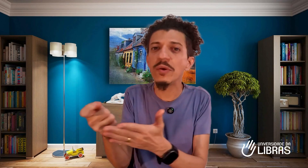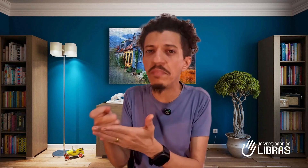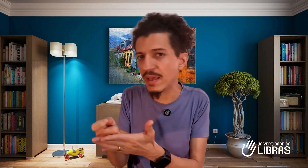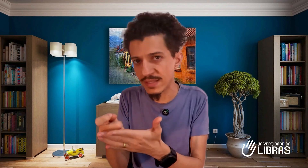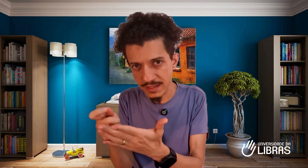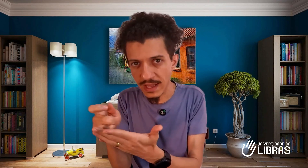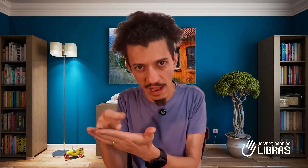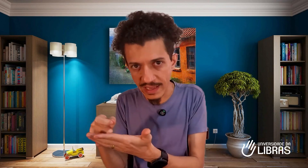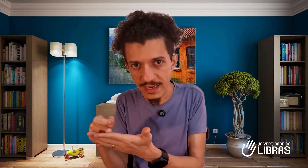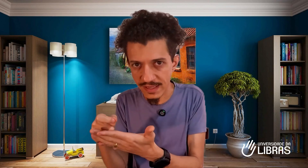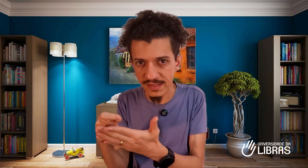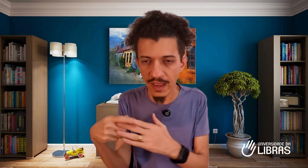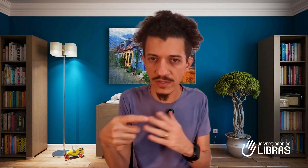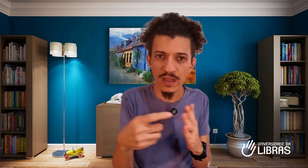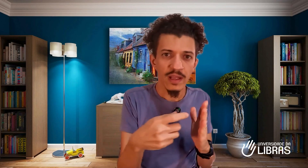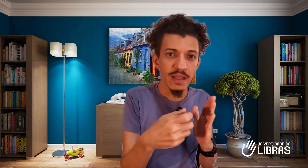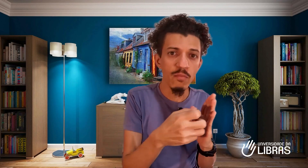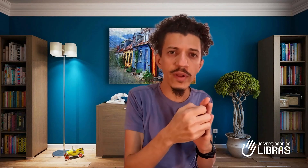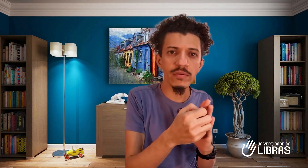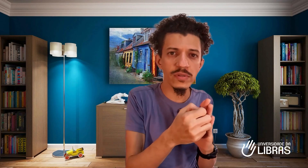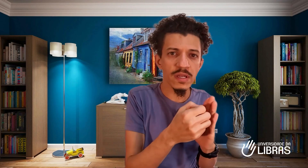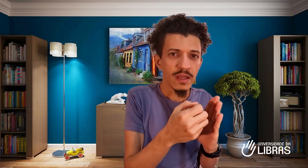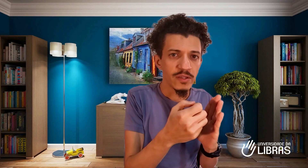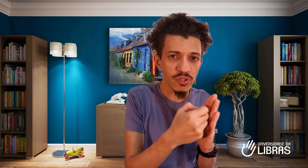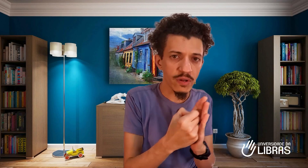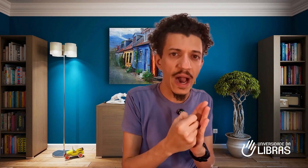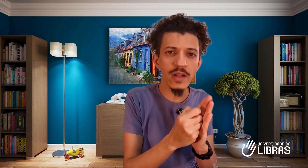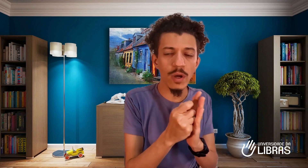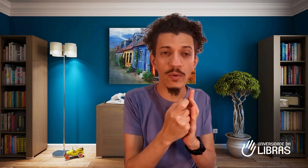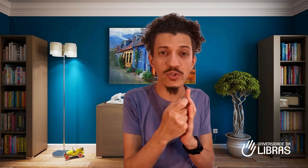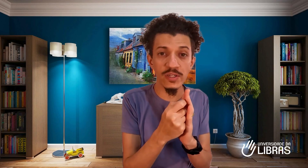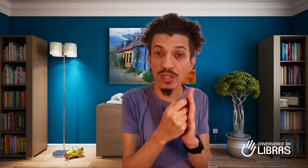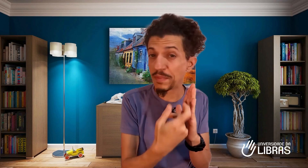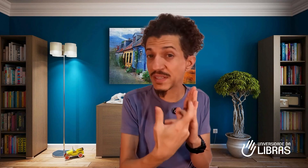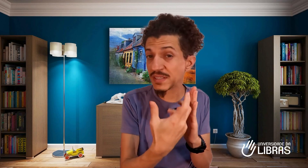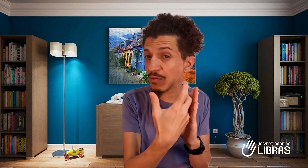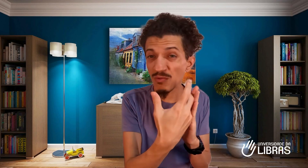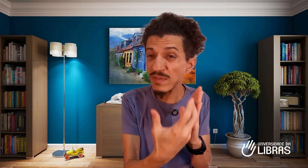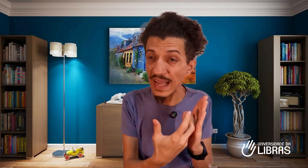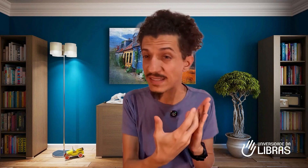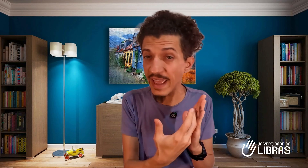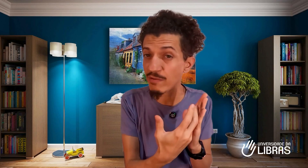que você tem lá, aqueles desenhos. Tem muitos dicionários ou apostilas de Libras que são com desenhos,